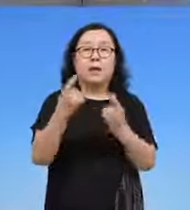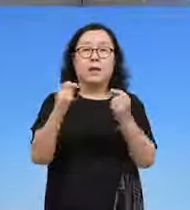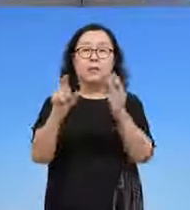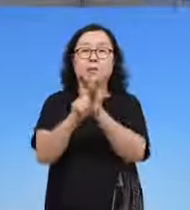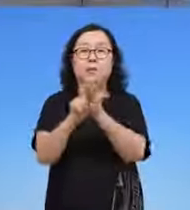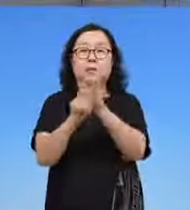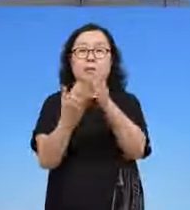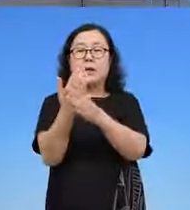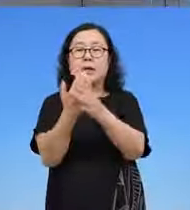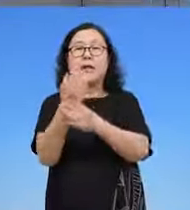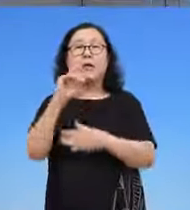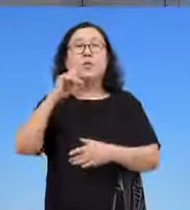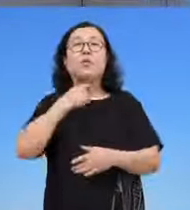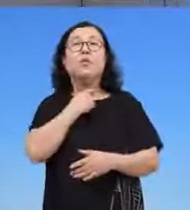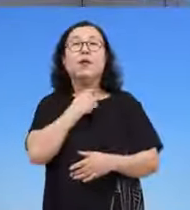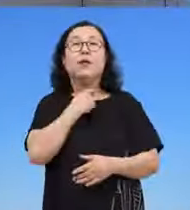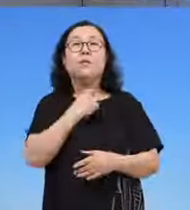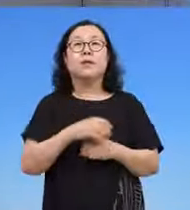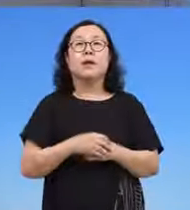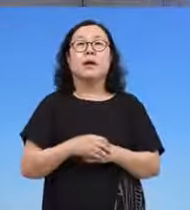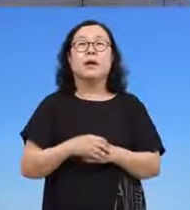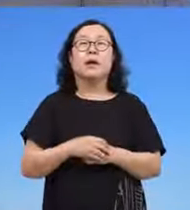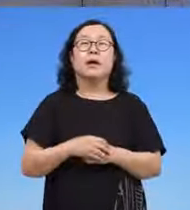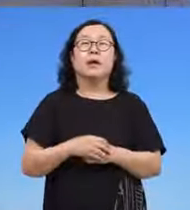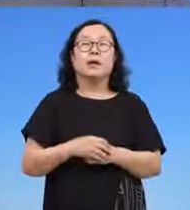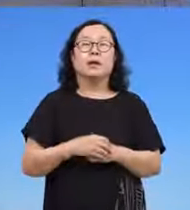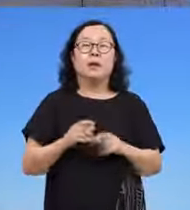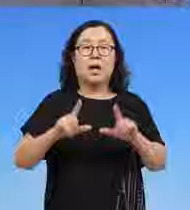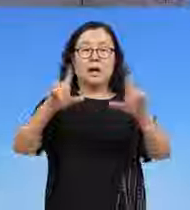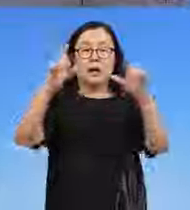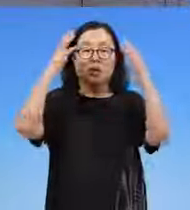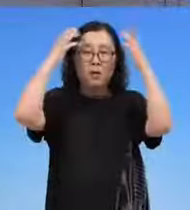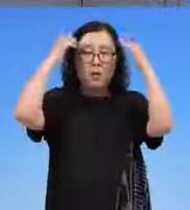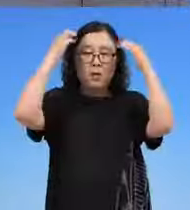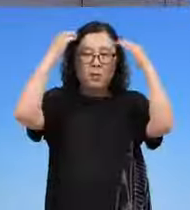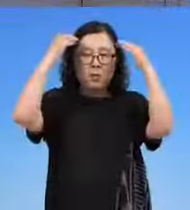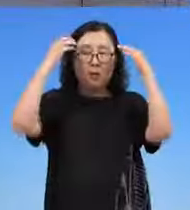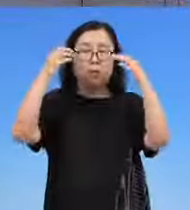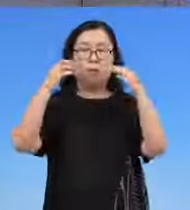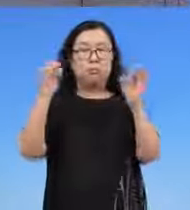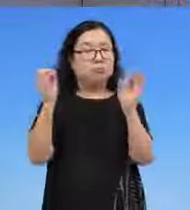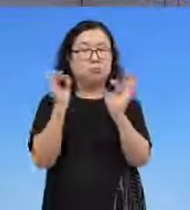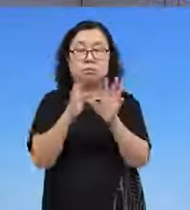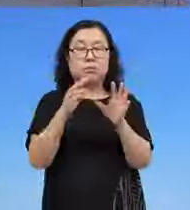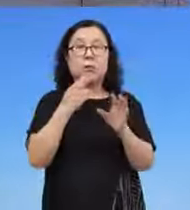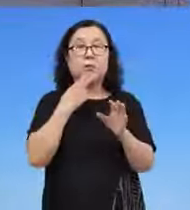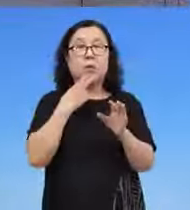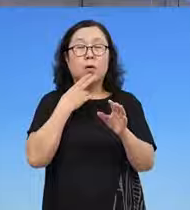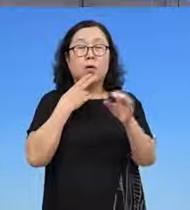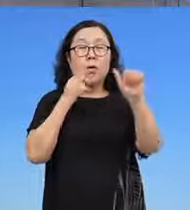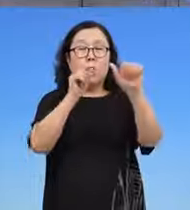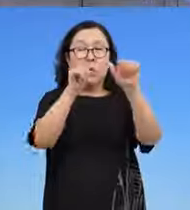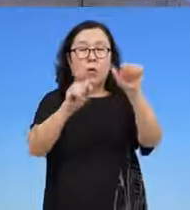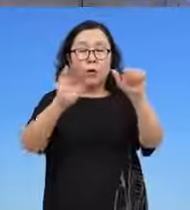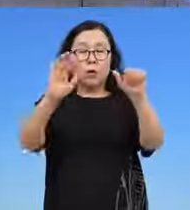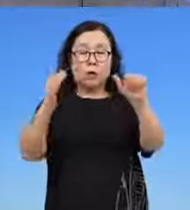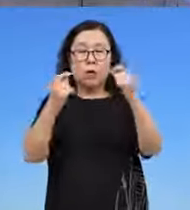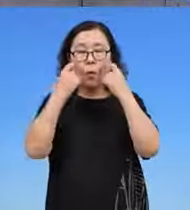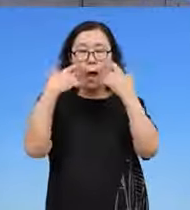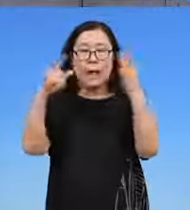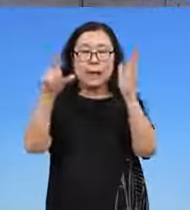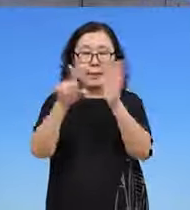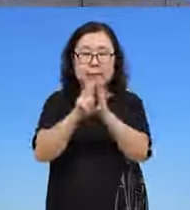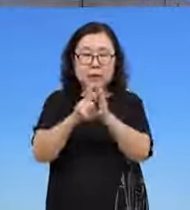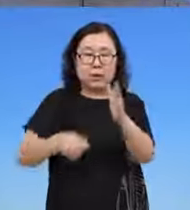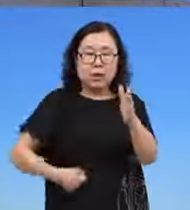지금 계속되고 있습니다. 겨울에는 이제 날 더워지면 없어질 거라 그러더니 5월달 들어와가지고 확진자가 더 늘었다는